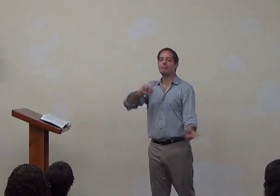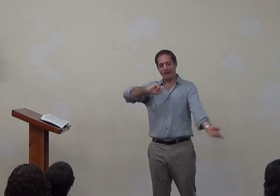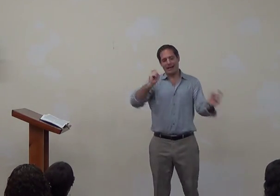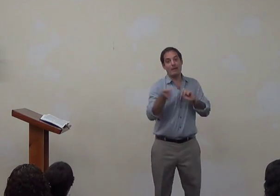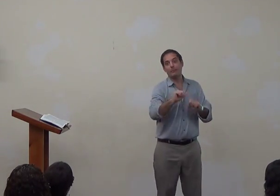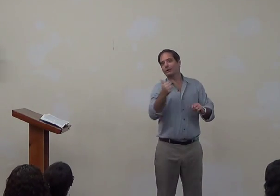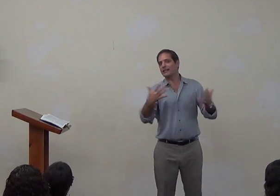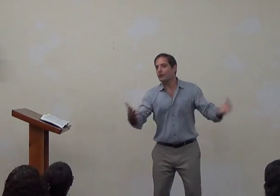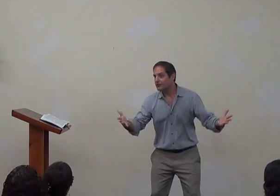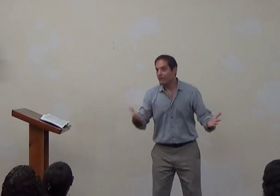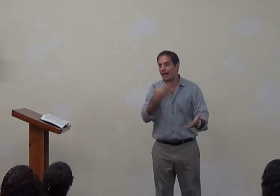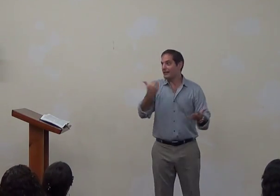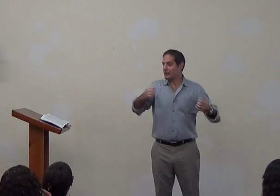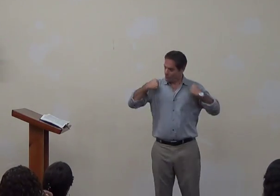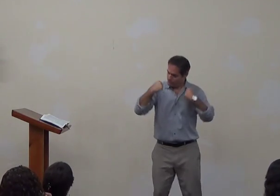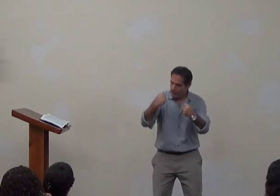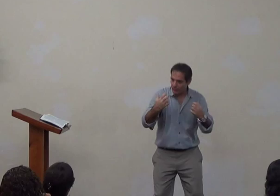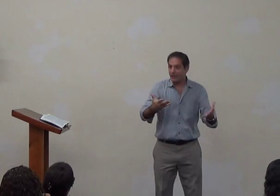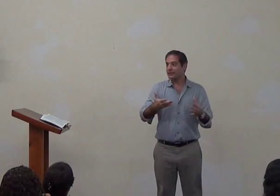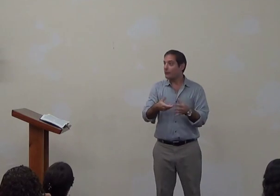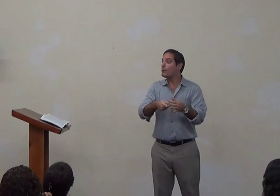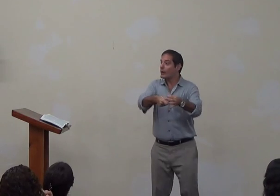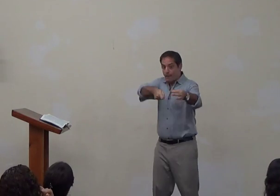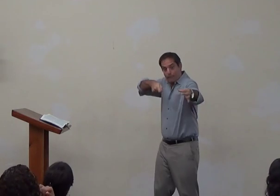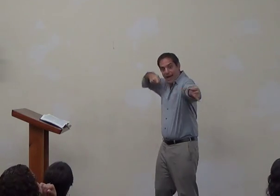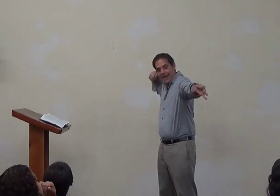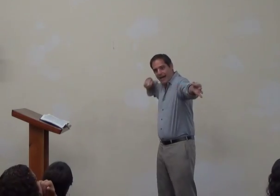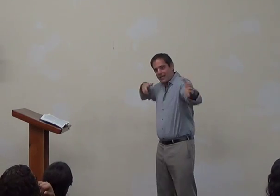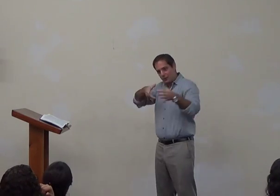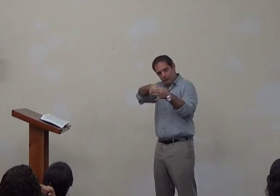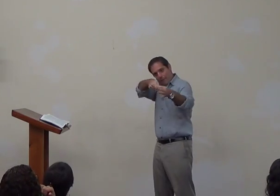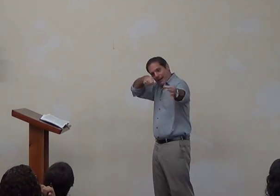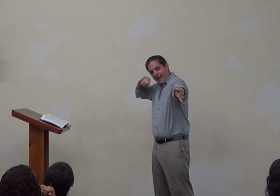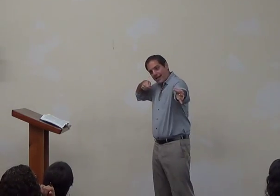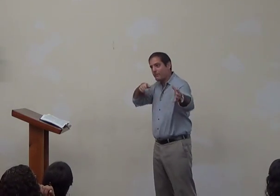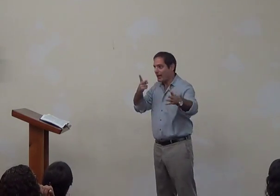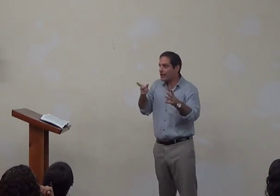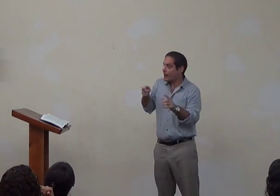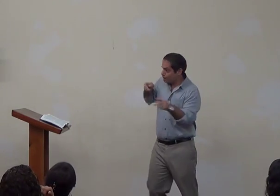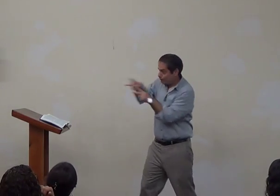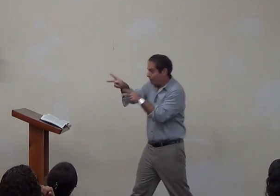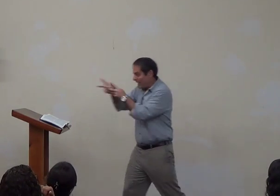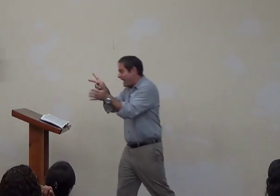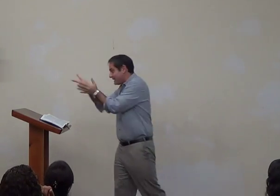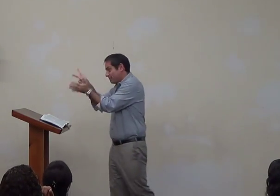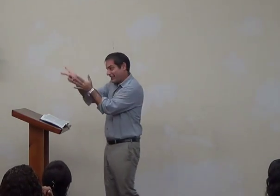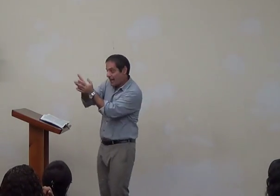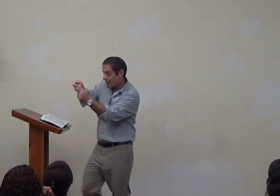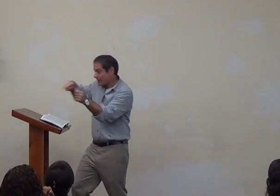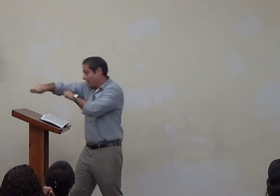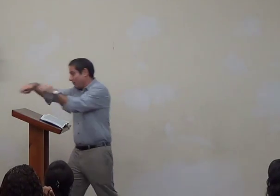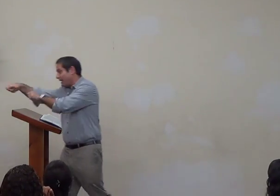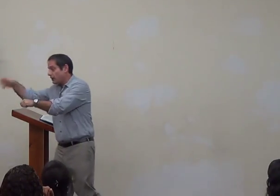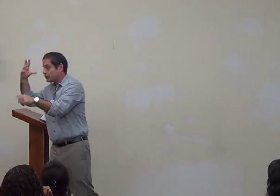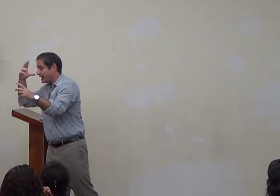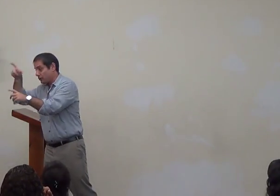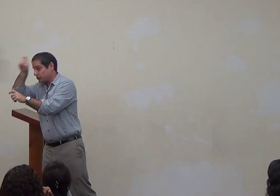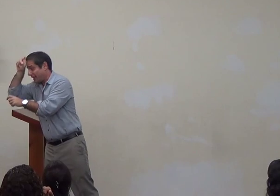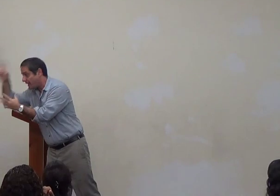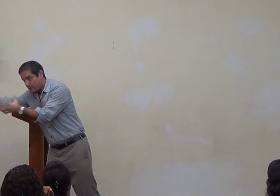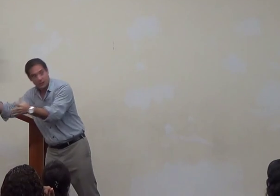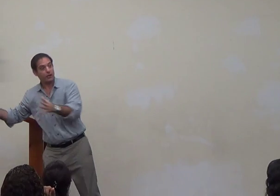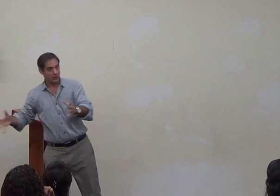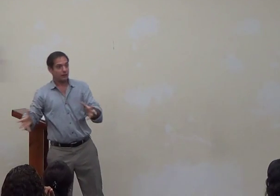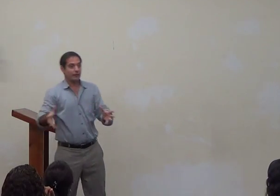claro, Dios me va a cambiar por otra cosa más potente, me da una espada ahí para ir a rescatar y pelear contra